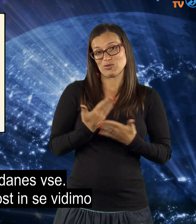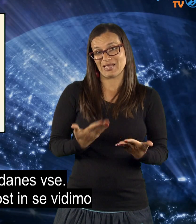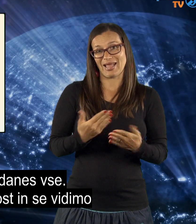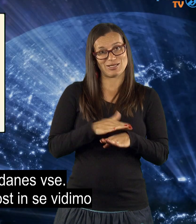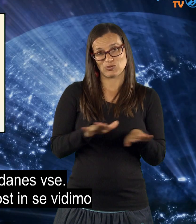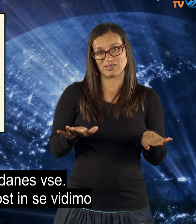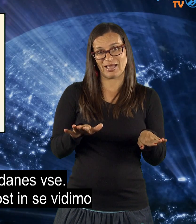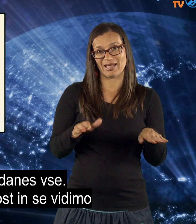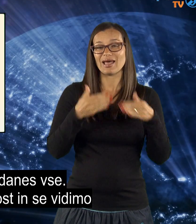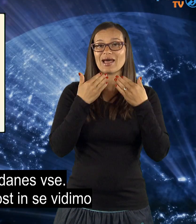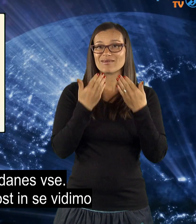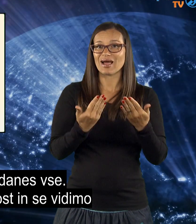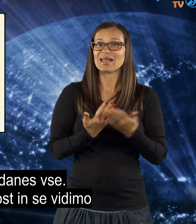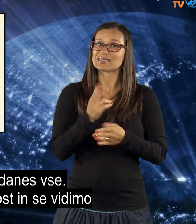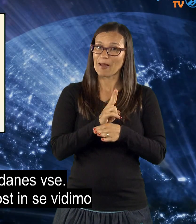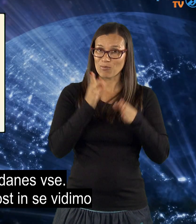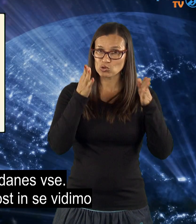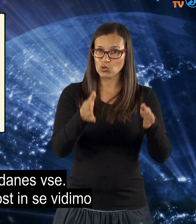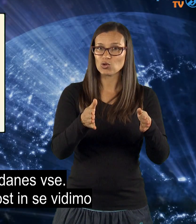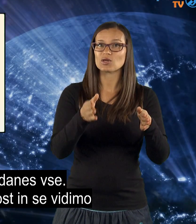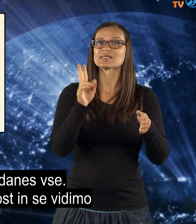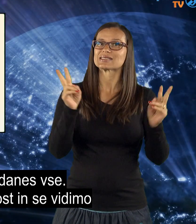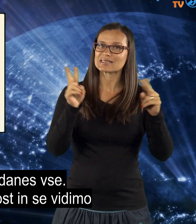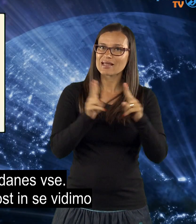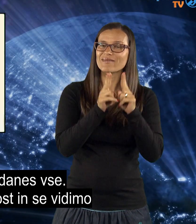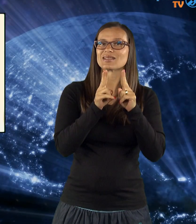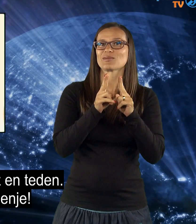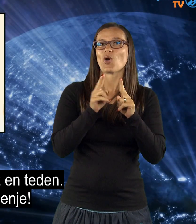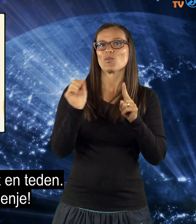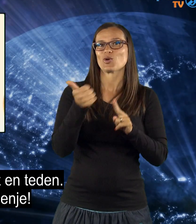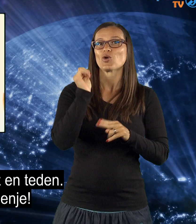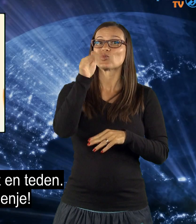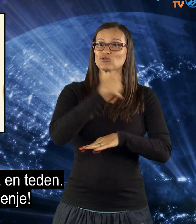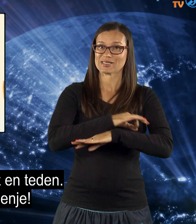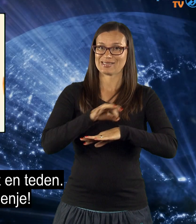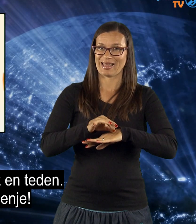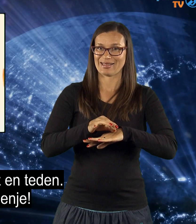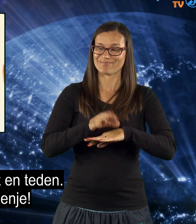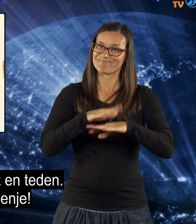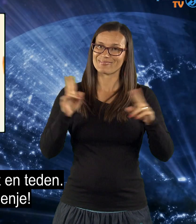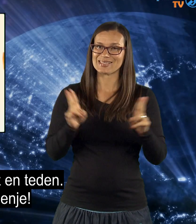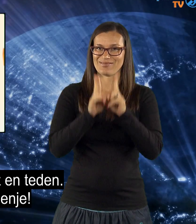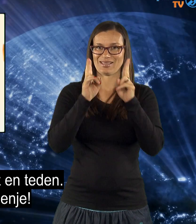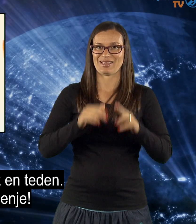za danes vse. Hvala za pozornost in se vidimo ponovno čez en teden. Nasvidenje.